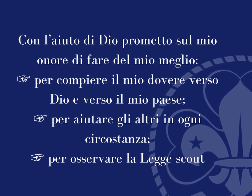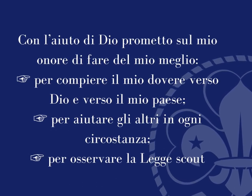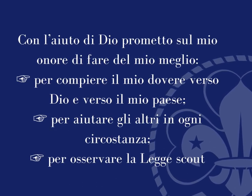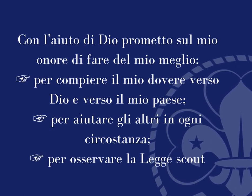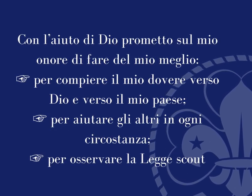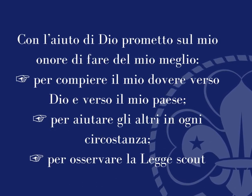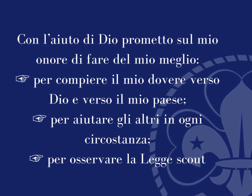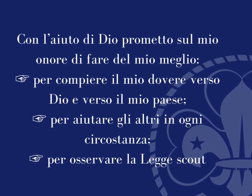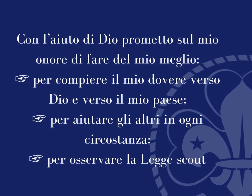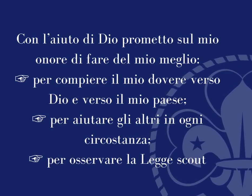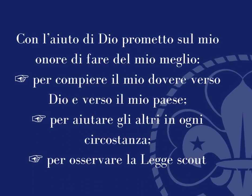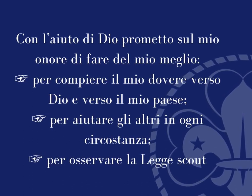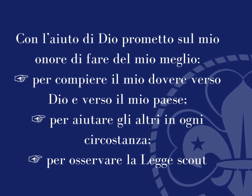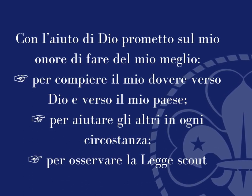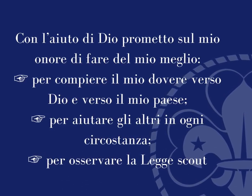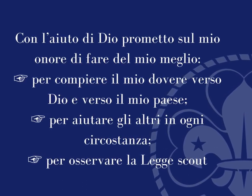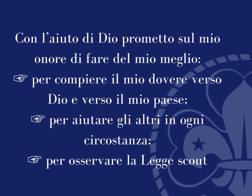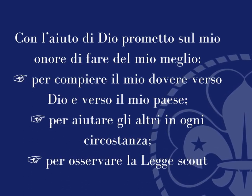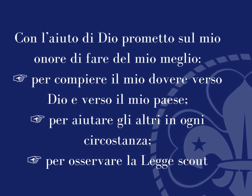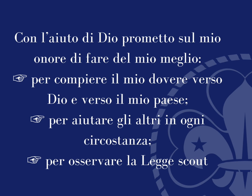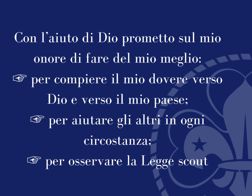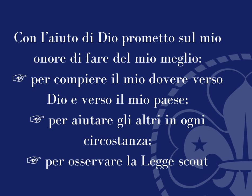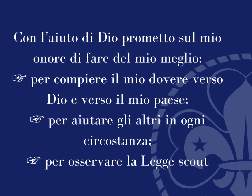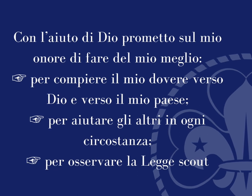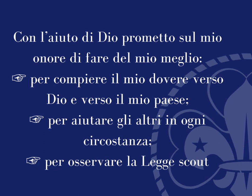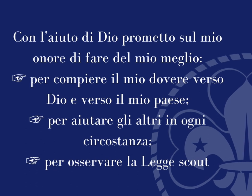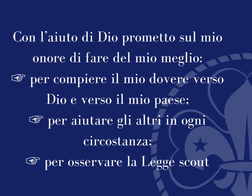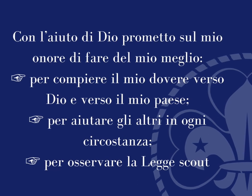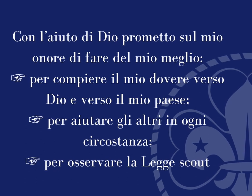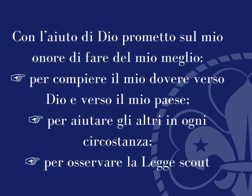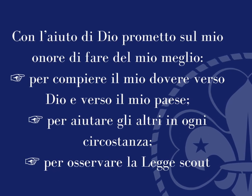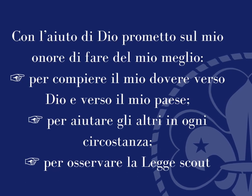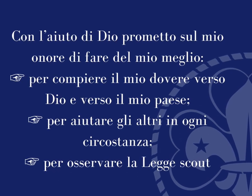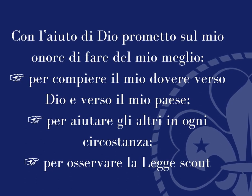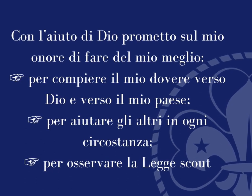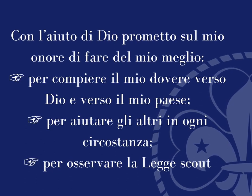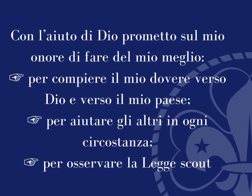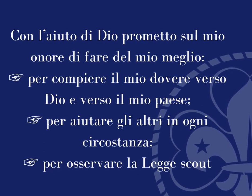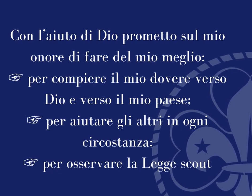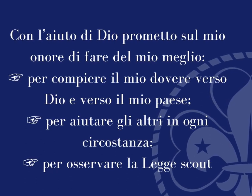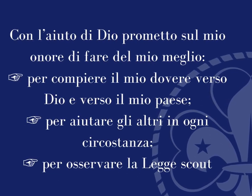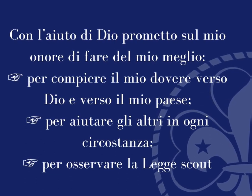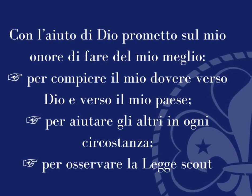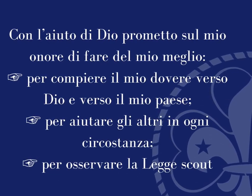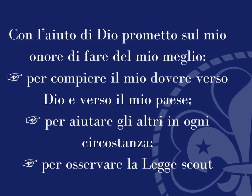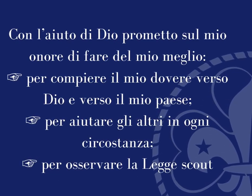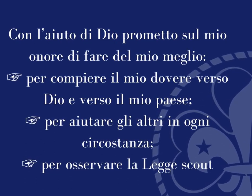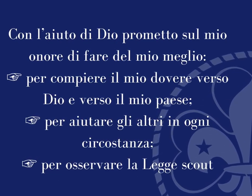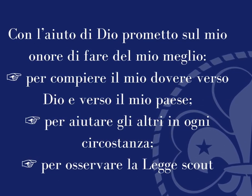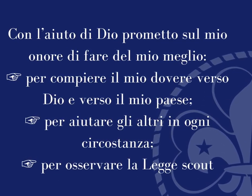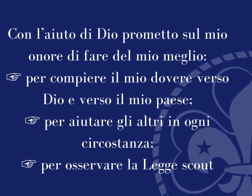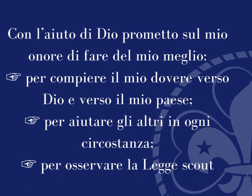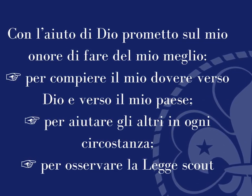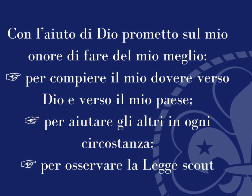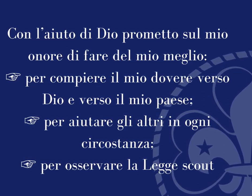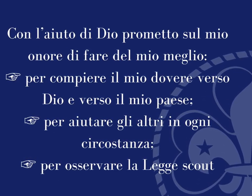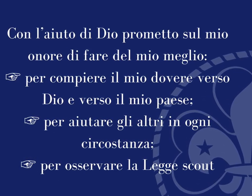il mio dovere verso Dio e verso il mio paese, per aiutare gli altri in ogni circostanza, per osservare la legge Scout.